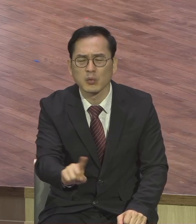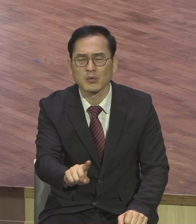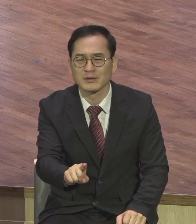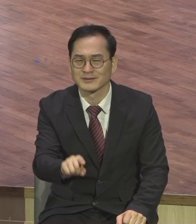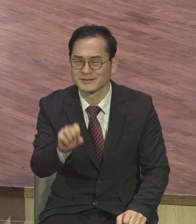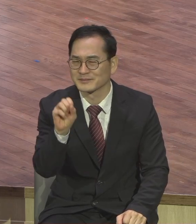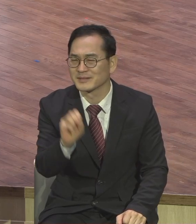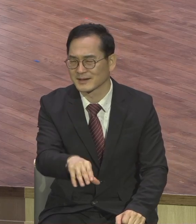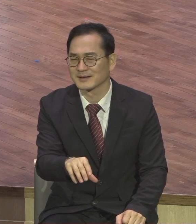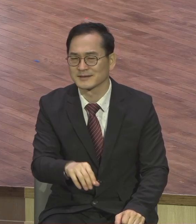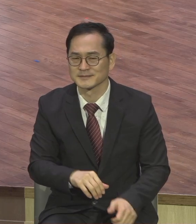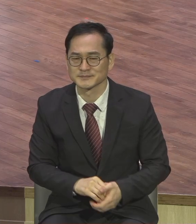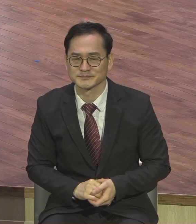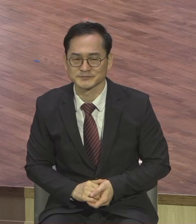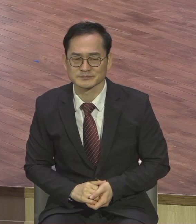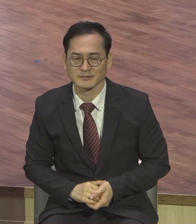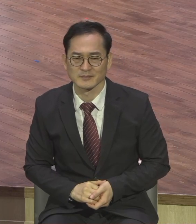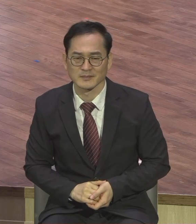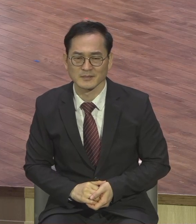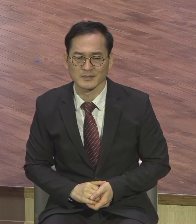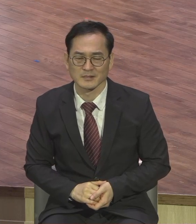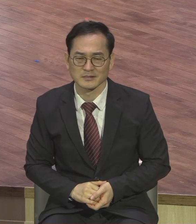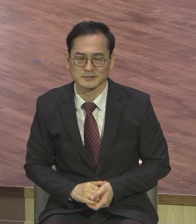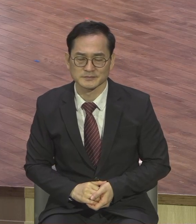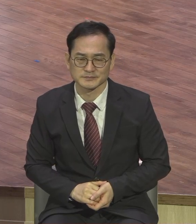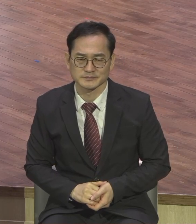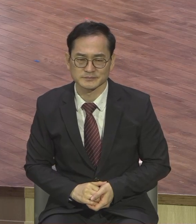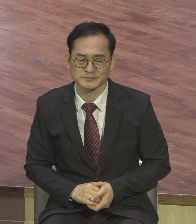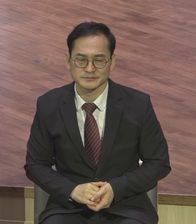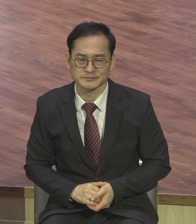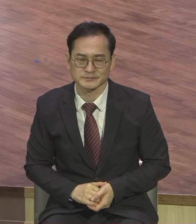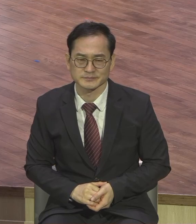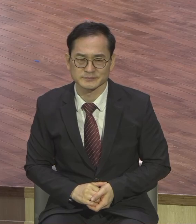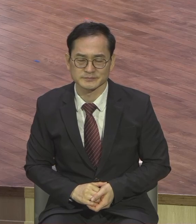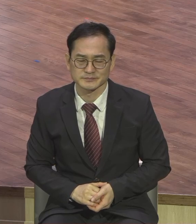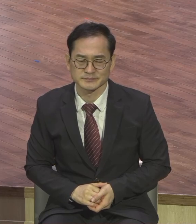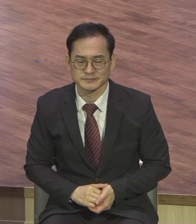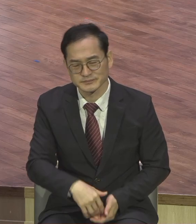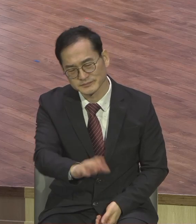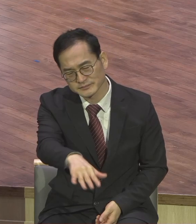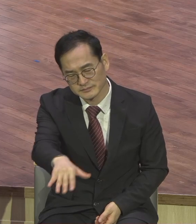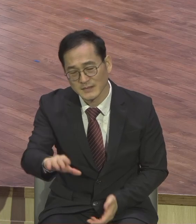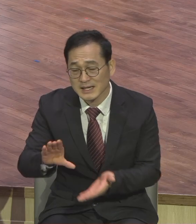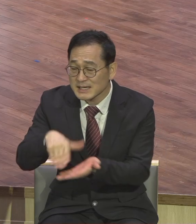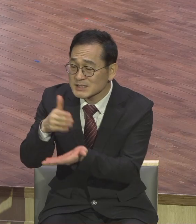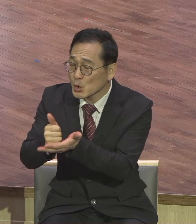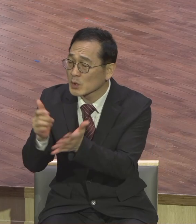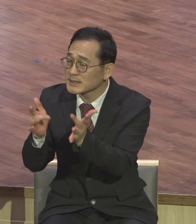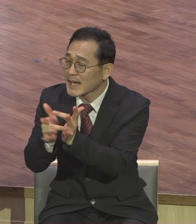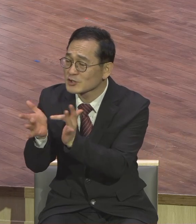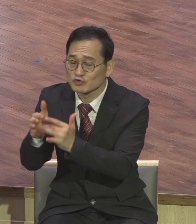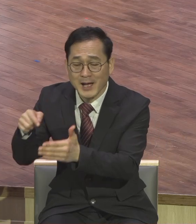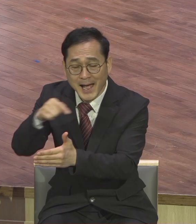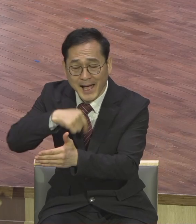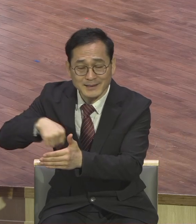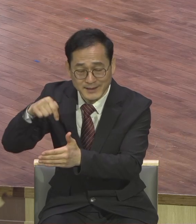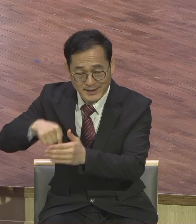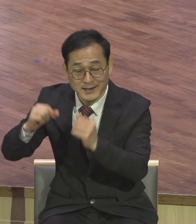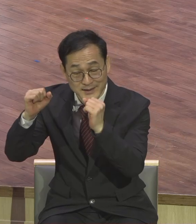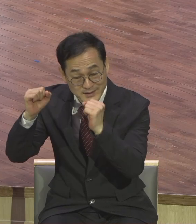그래서 바울은 본문 6절에 갈라디아 교회 성도들 향해서 이렇게 선포합니다. 그리스도 예수